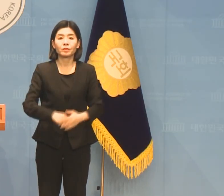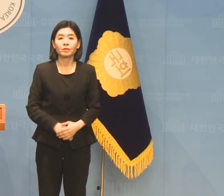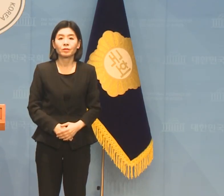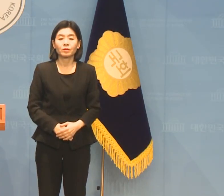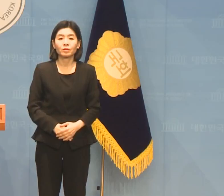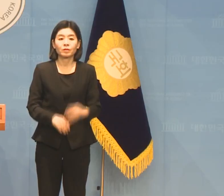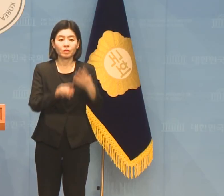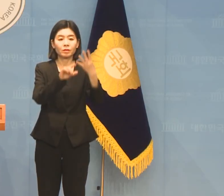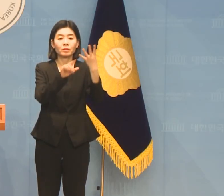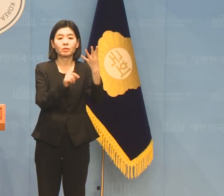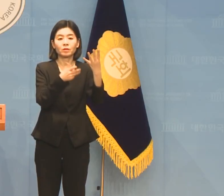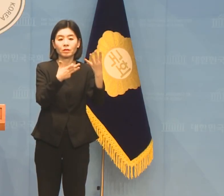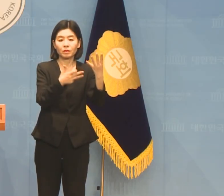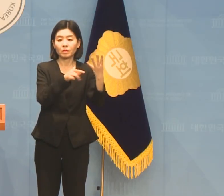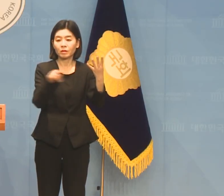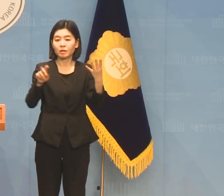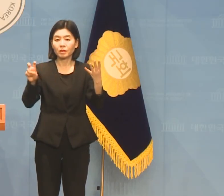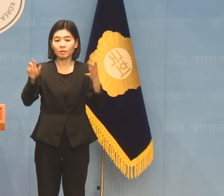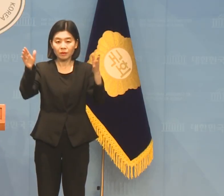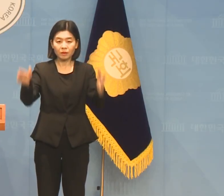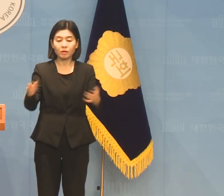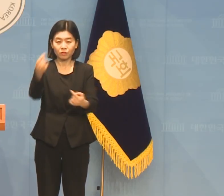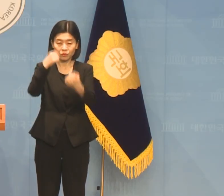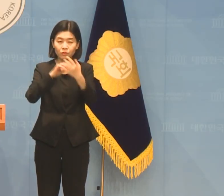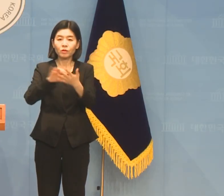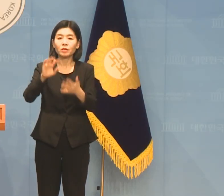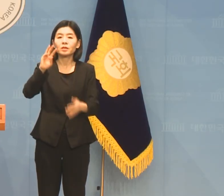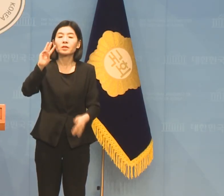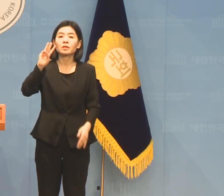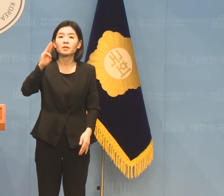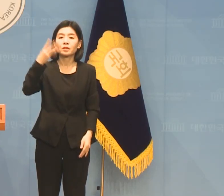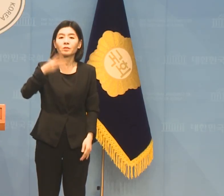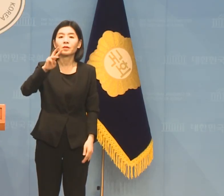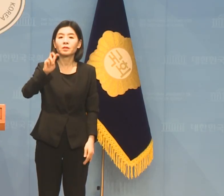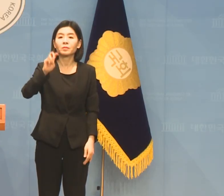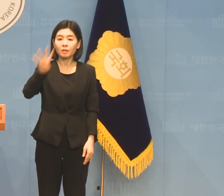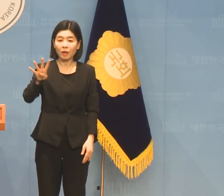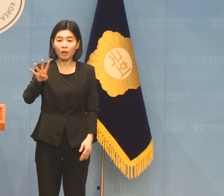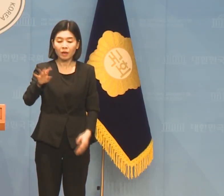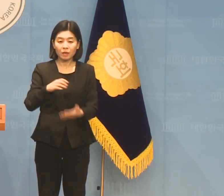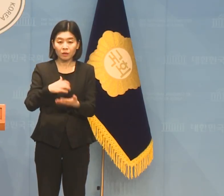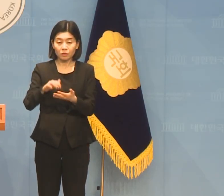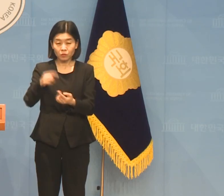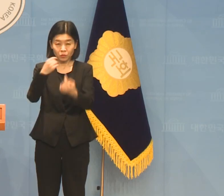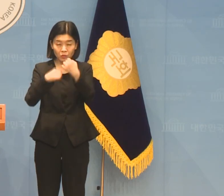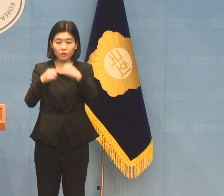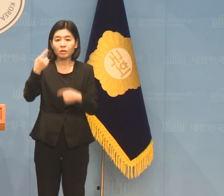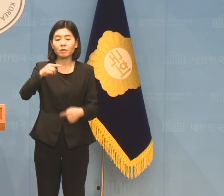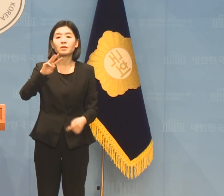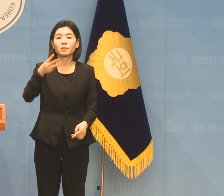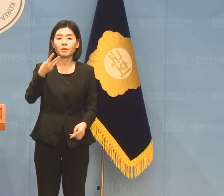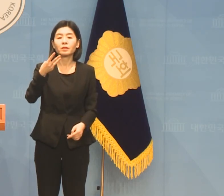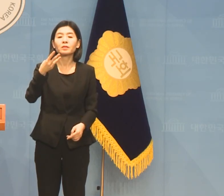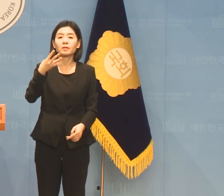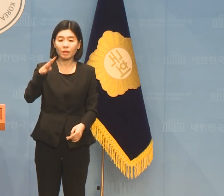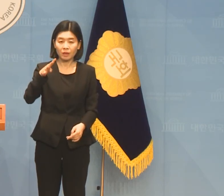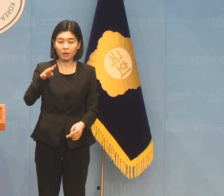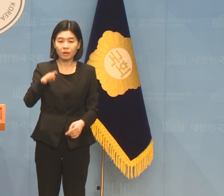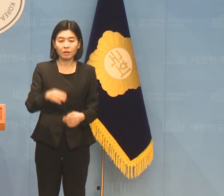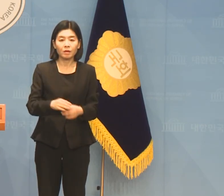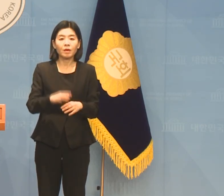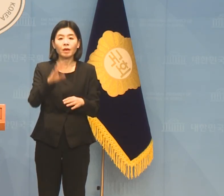4월 18일에서 20일 사이 3,074명이 방문했고 1,342건의 제보가 접수됐습니다.